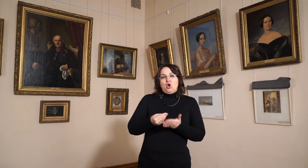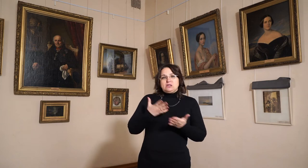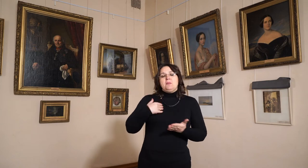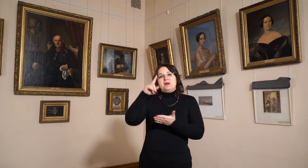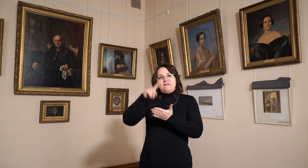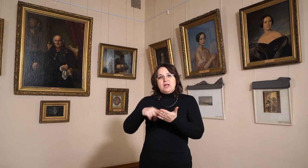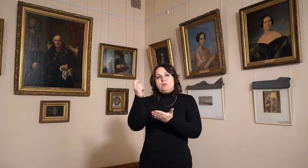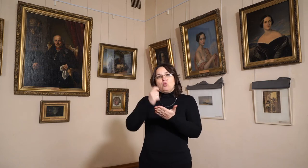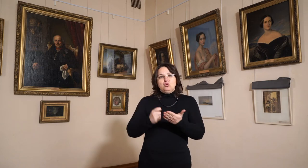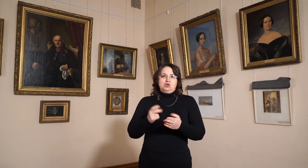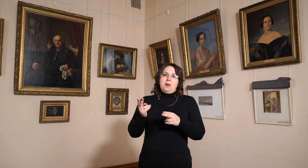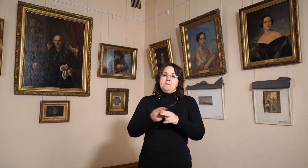безоговорочно.